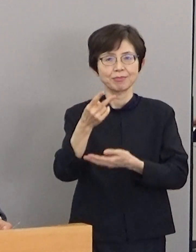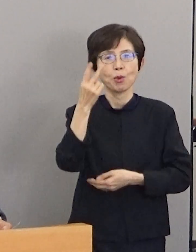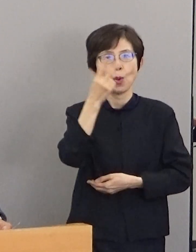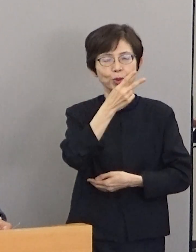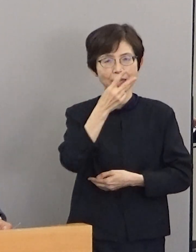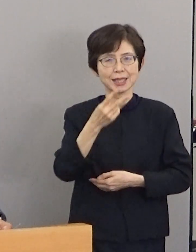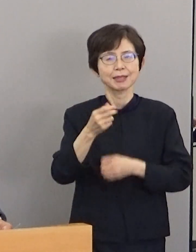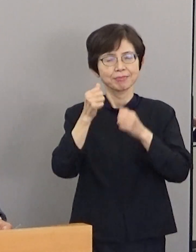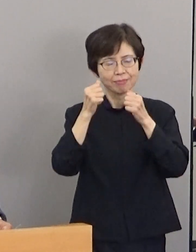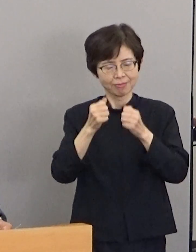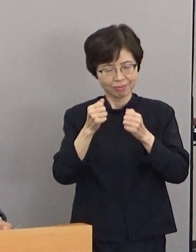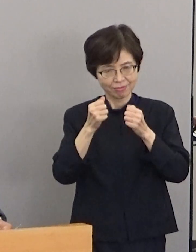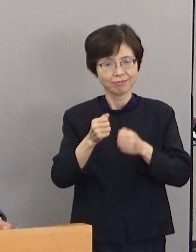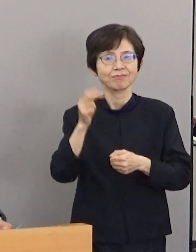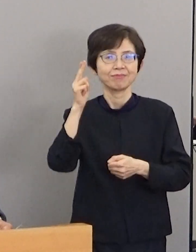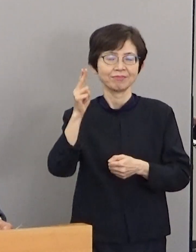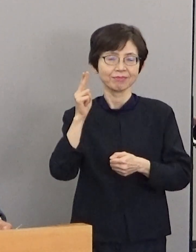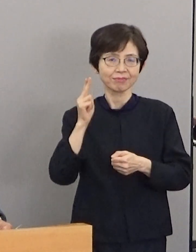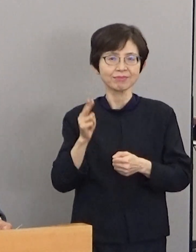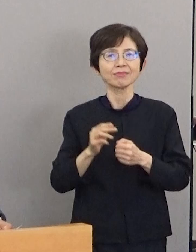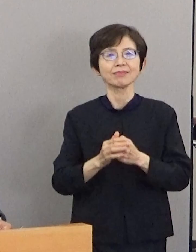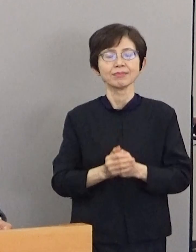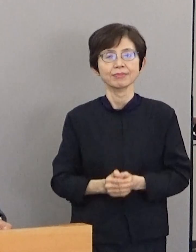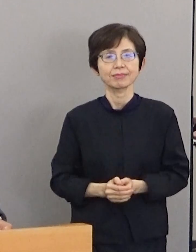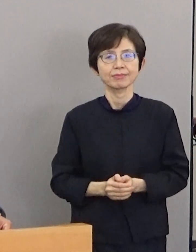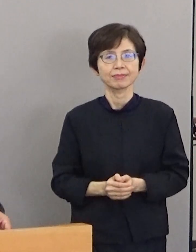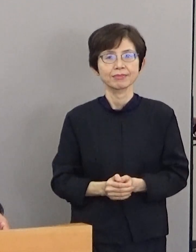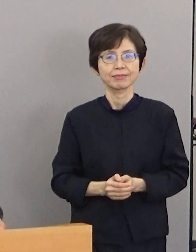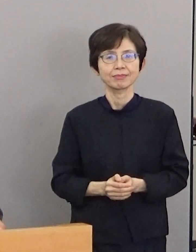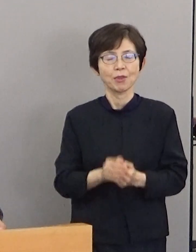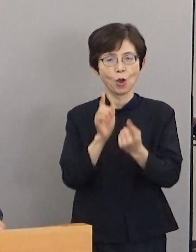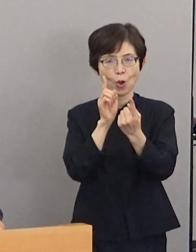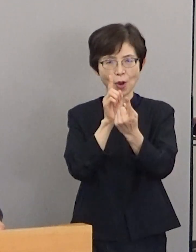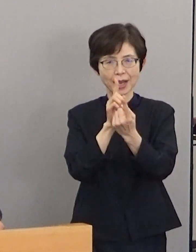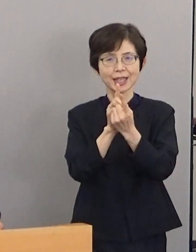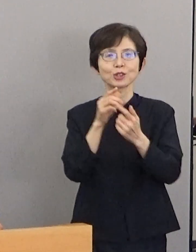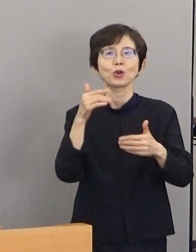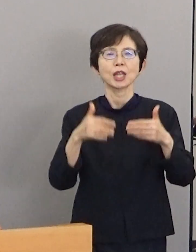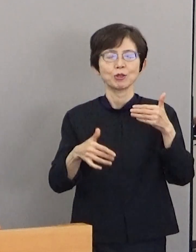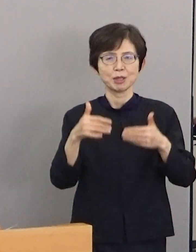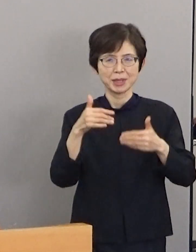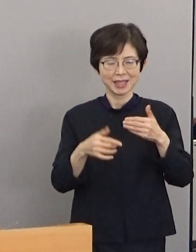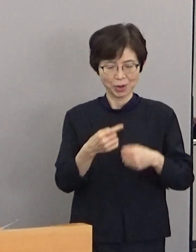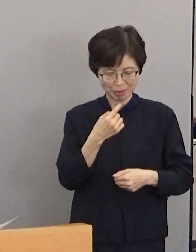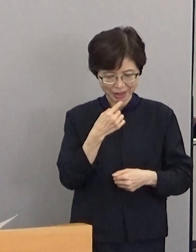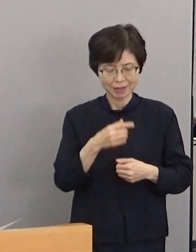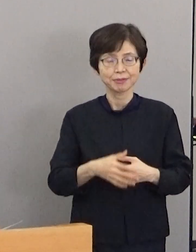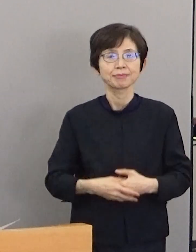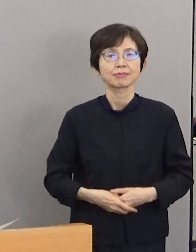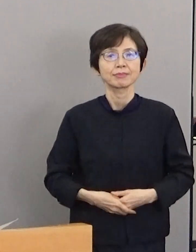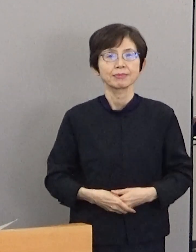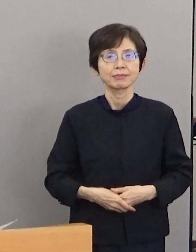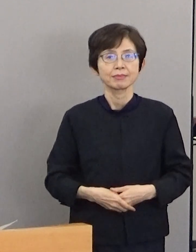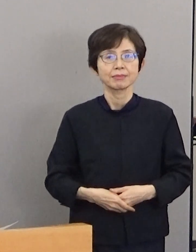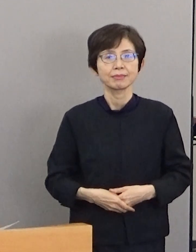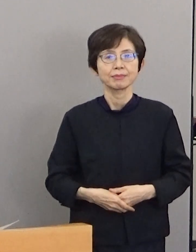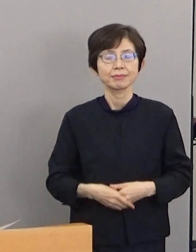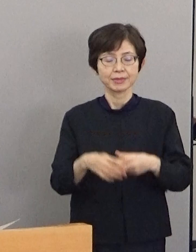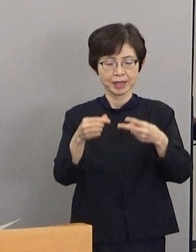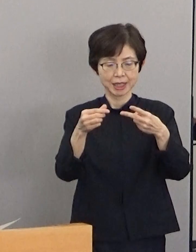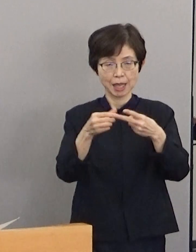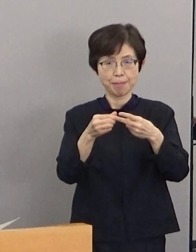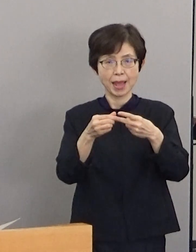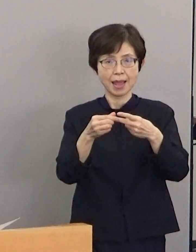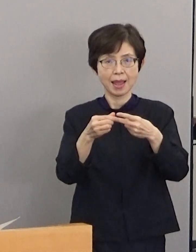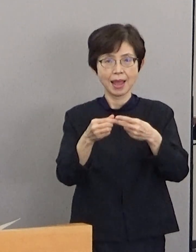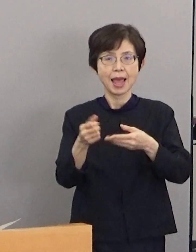ともお元気であるということなのでお会いできるのを楽しみにしております。2件目